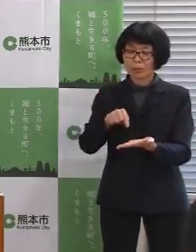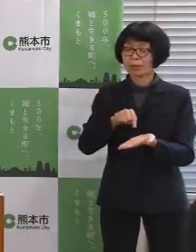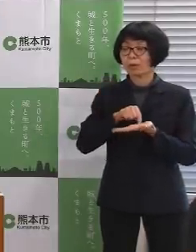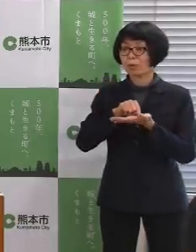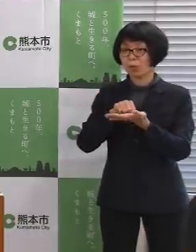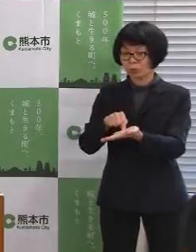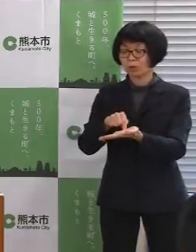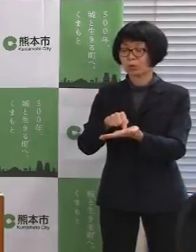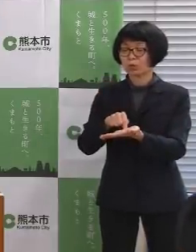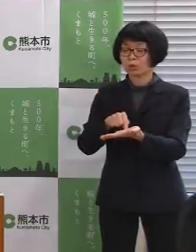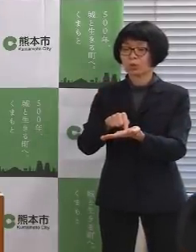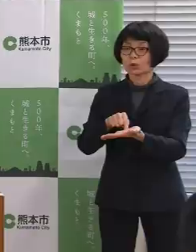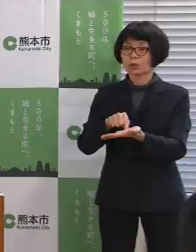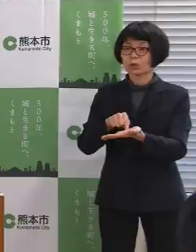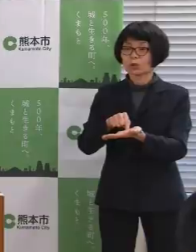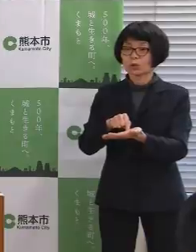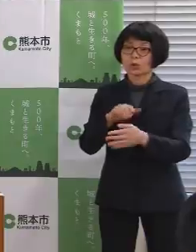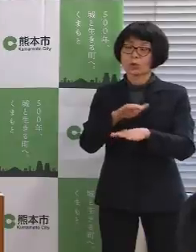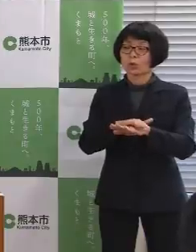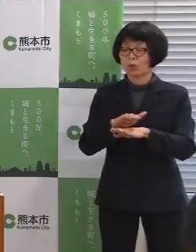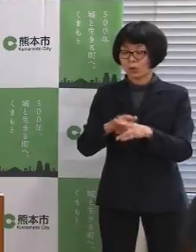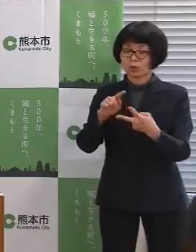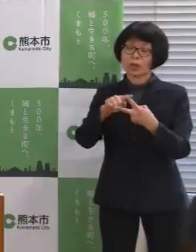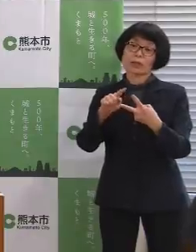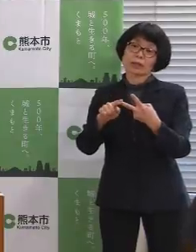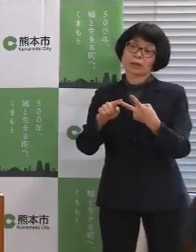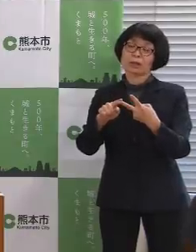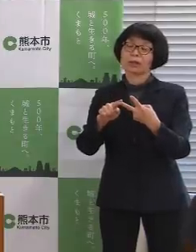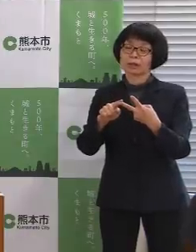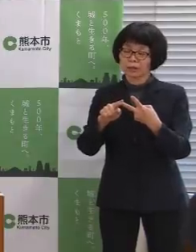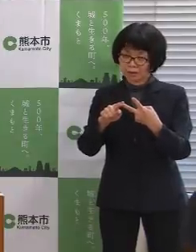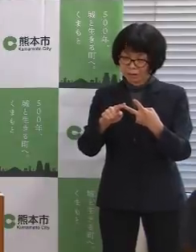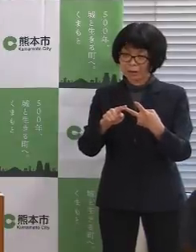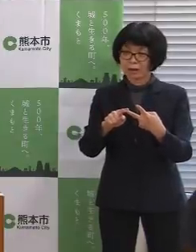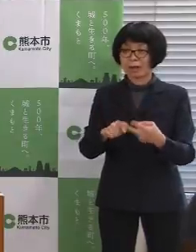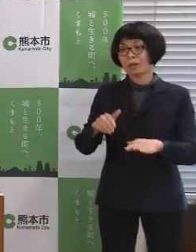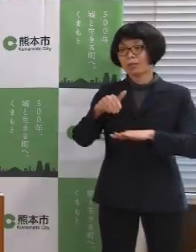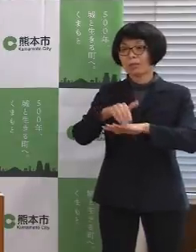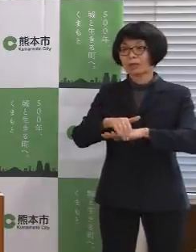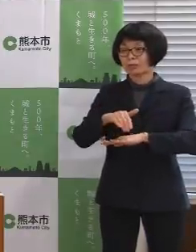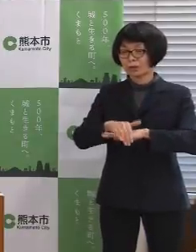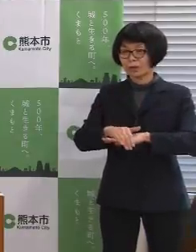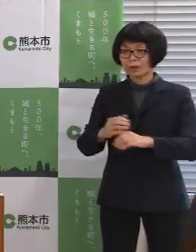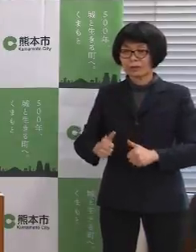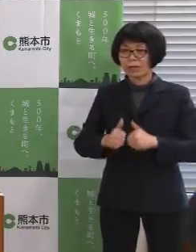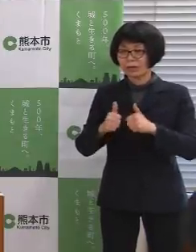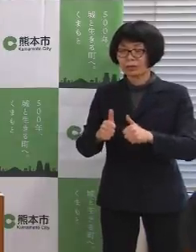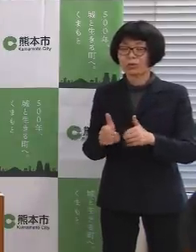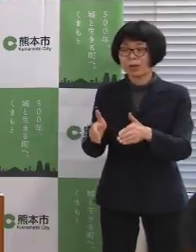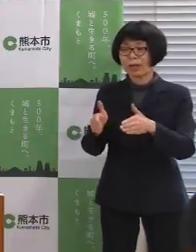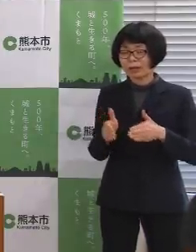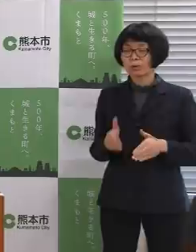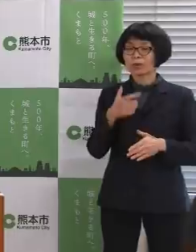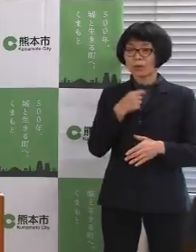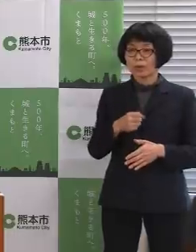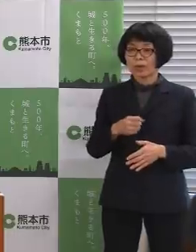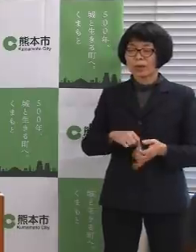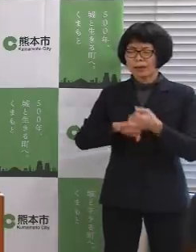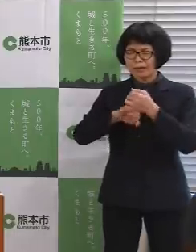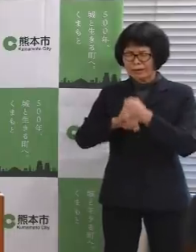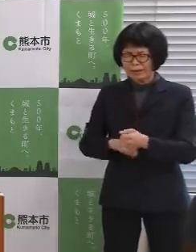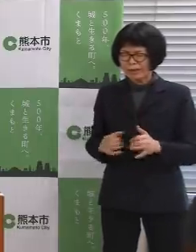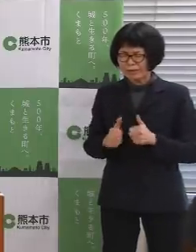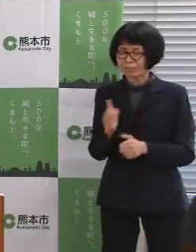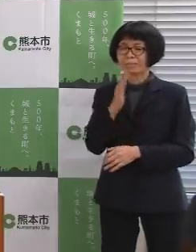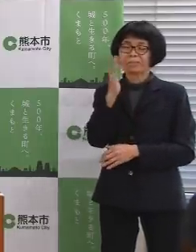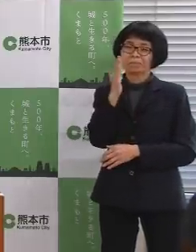完結するということで今取り組みを考えております。ですから窓口にはぜひお越しにならないようにお願いをしたいというふうに思っ